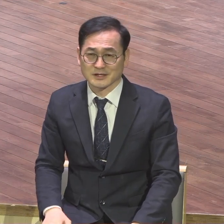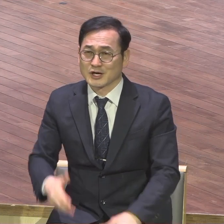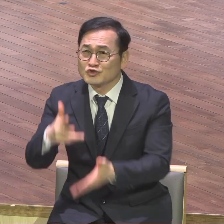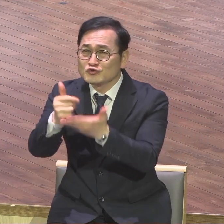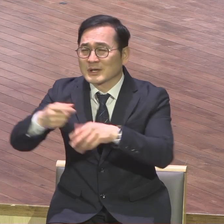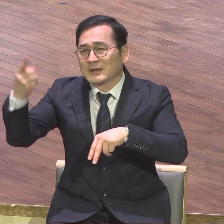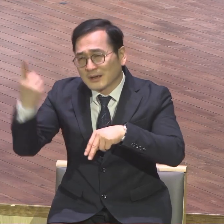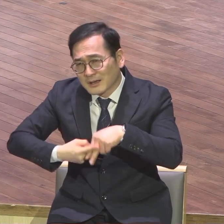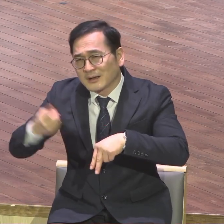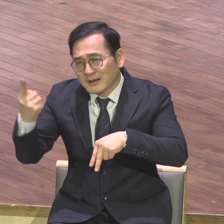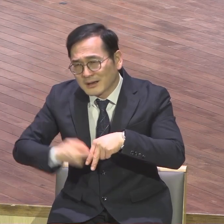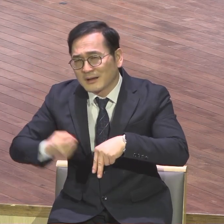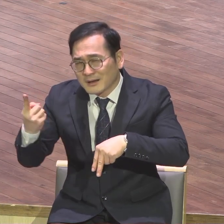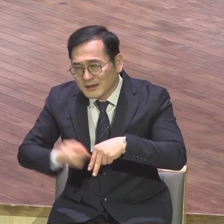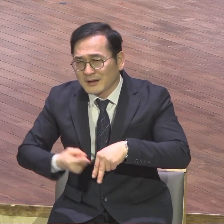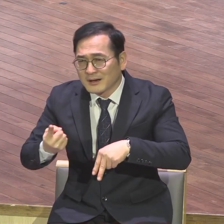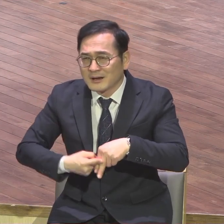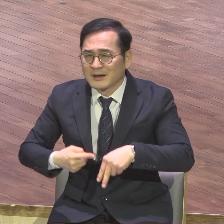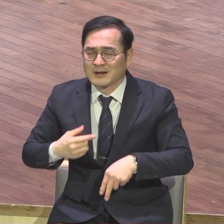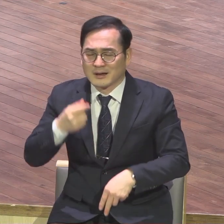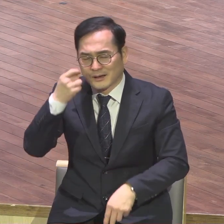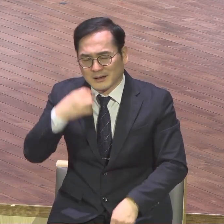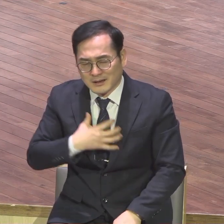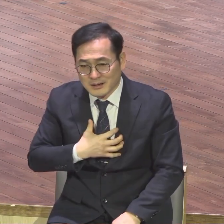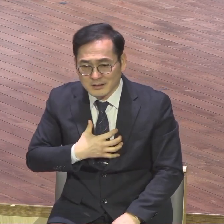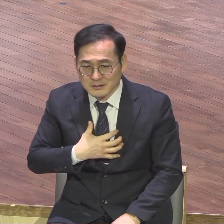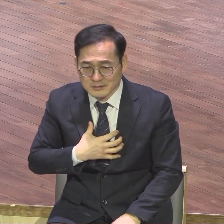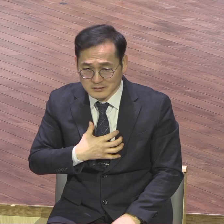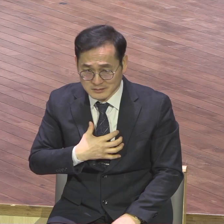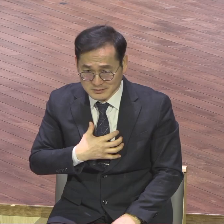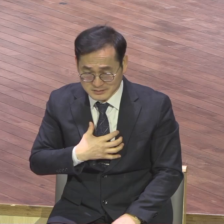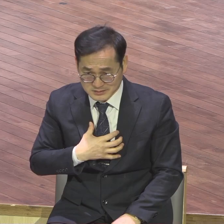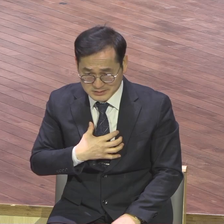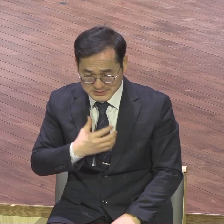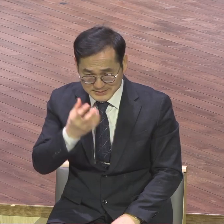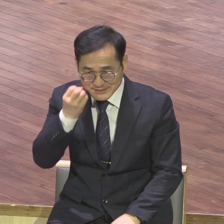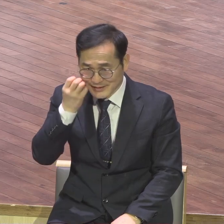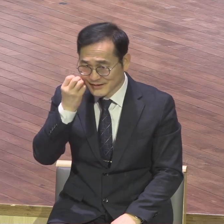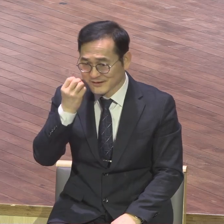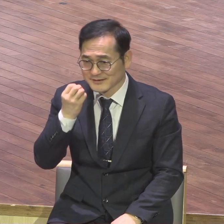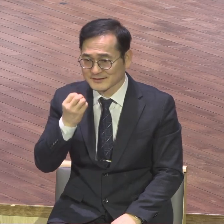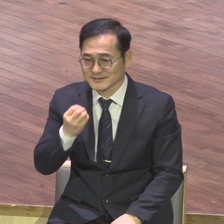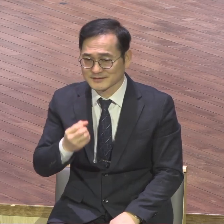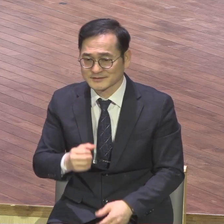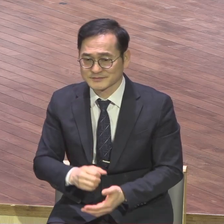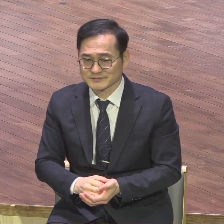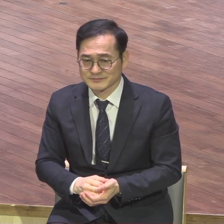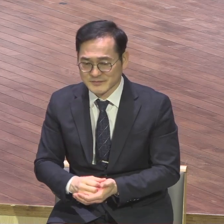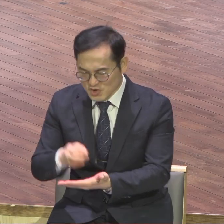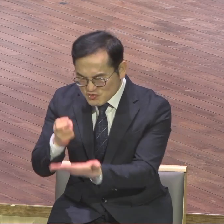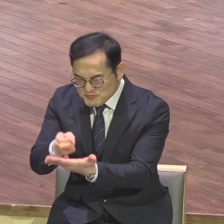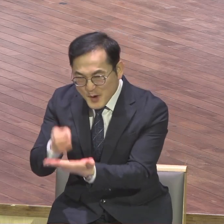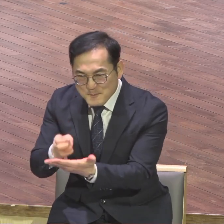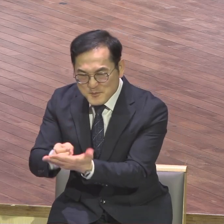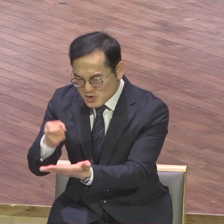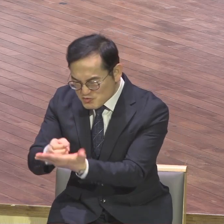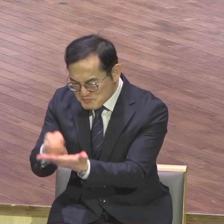찬송 아니에요. 찬송가를 잘 들어봐야 됩니다. 율법 찬송이 너무 많아요. 너무 많아.